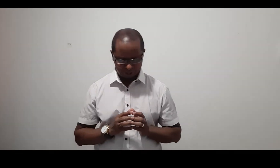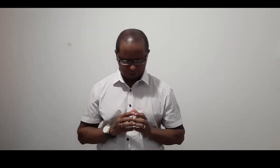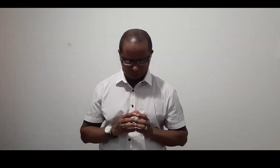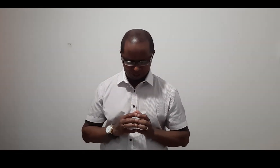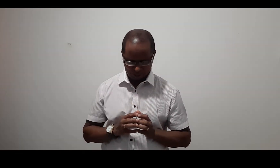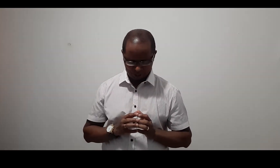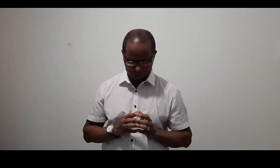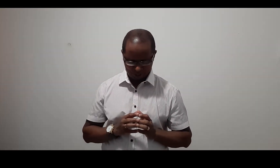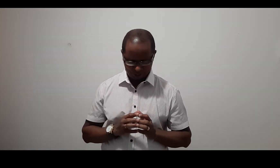dia